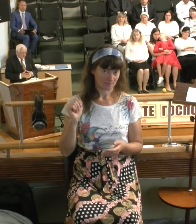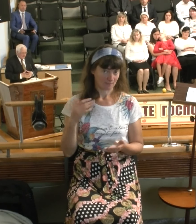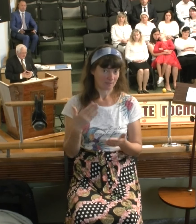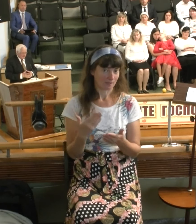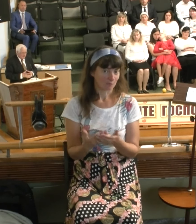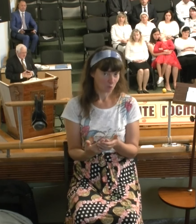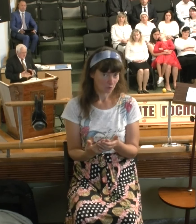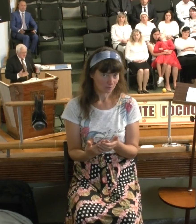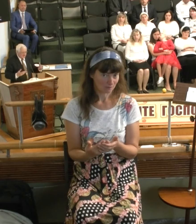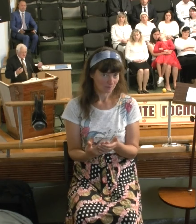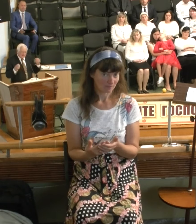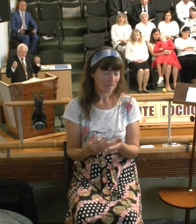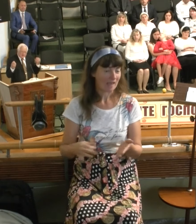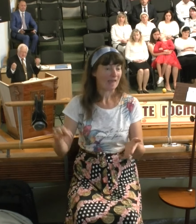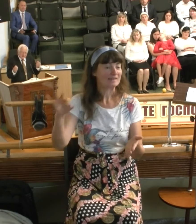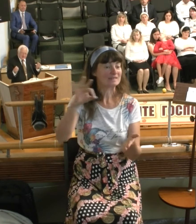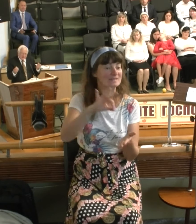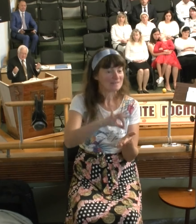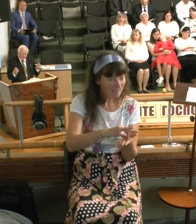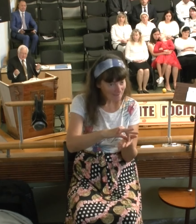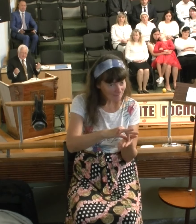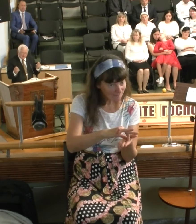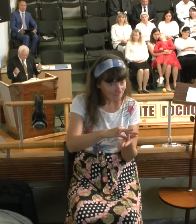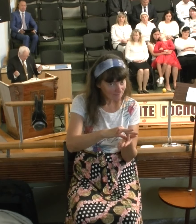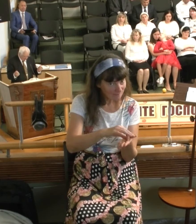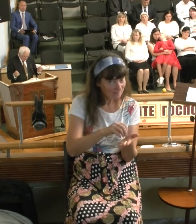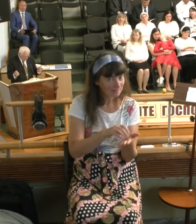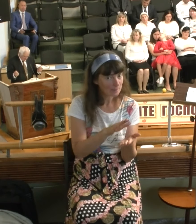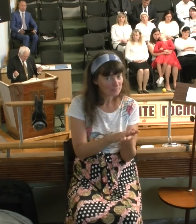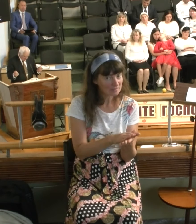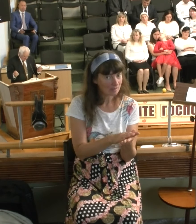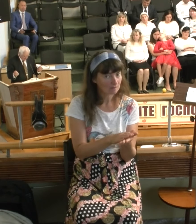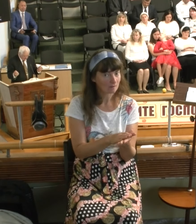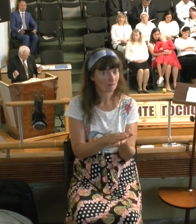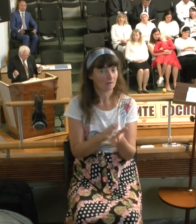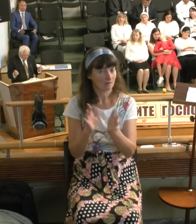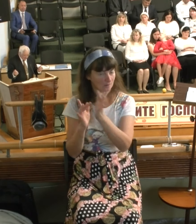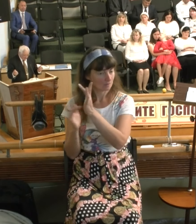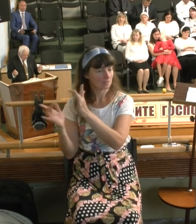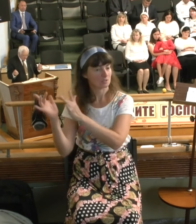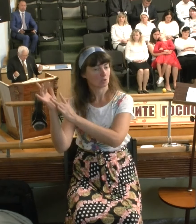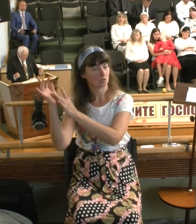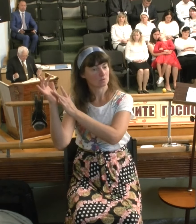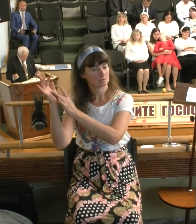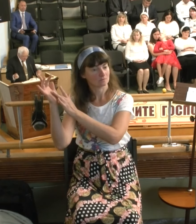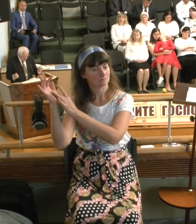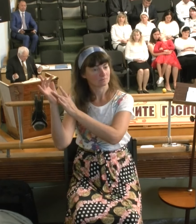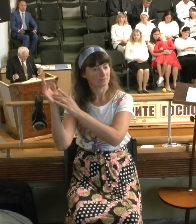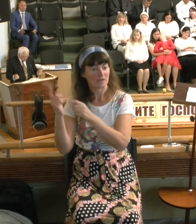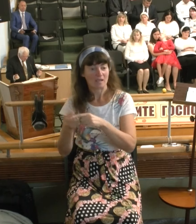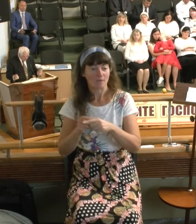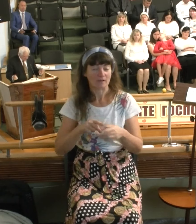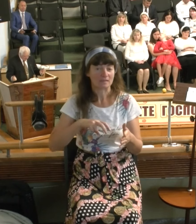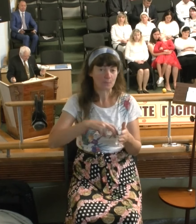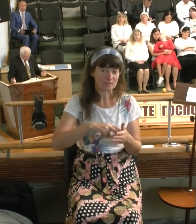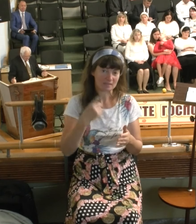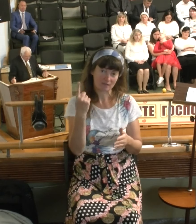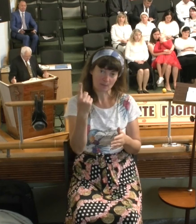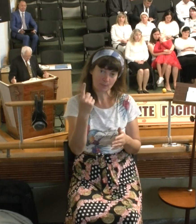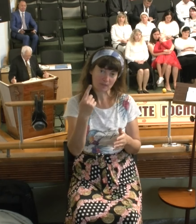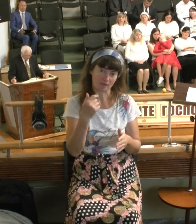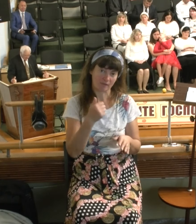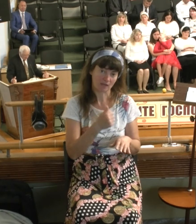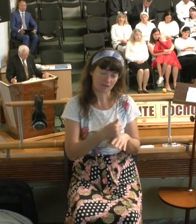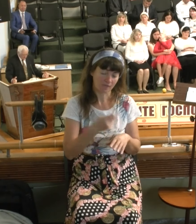Христос. В центре его жизни был Христос. В этом послании, 1 глава,